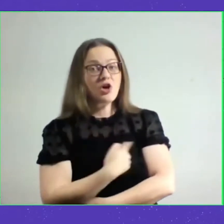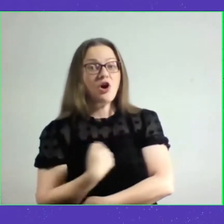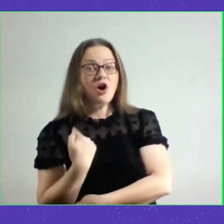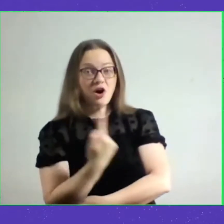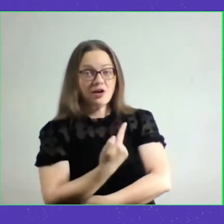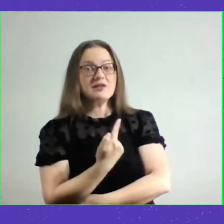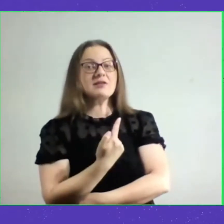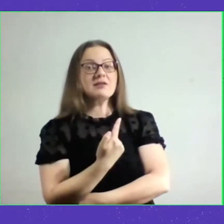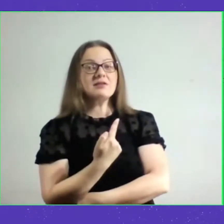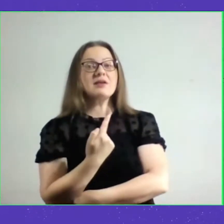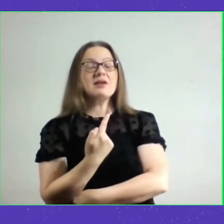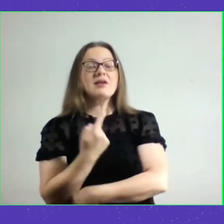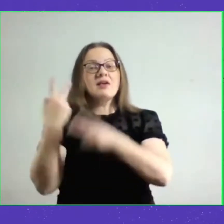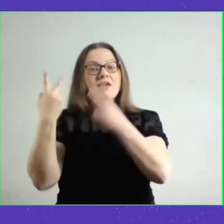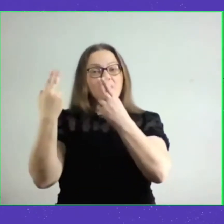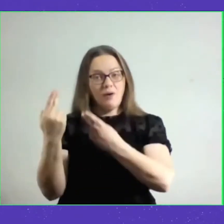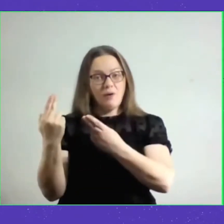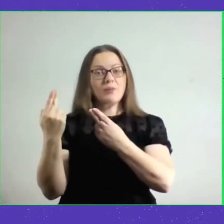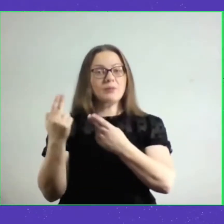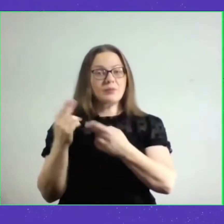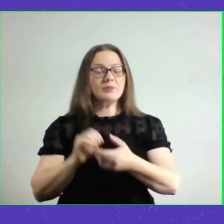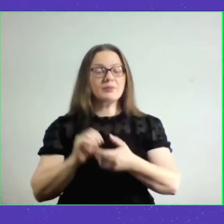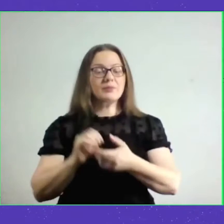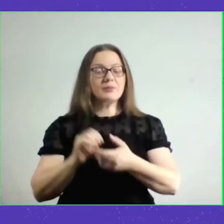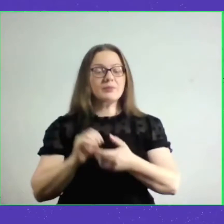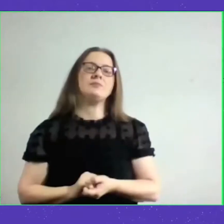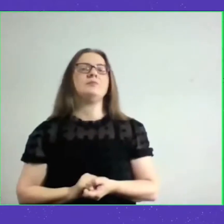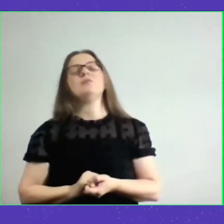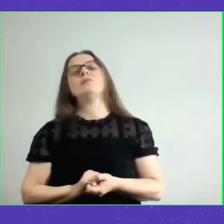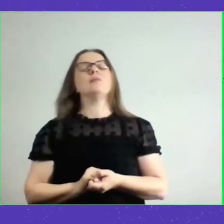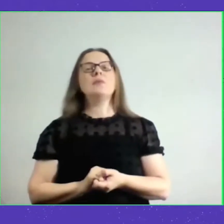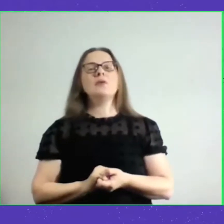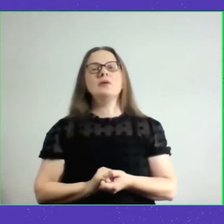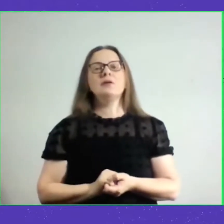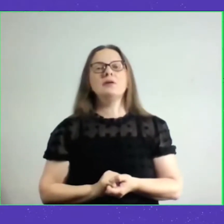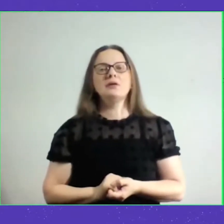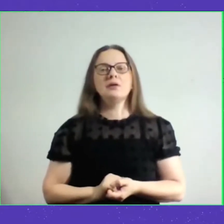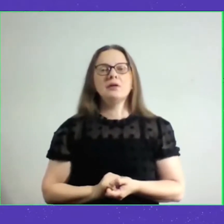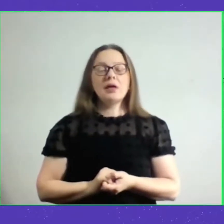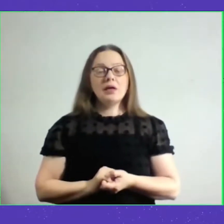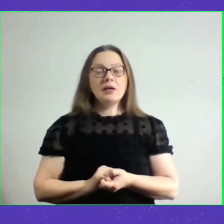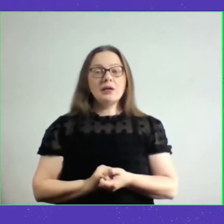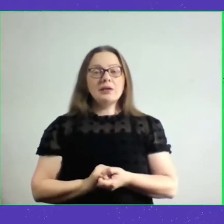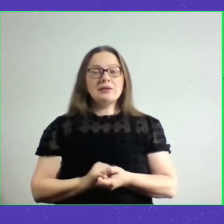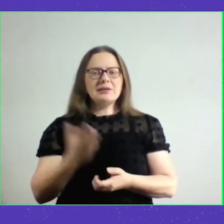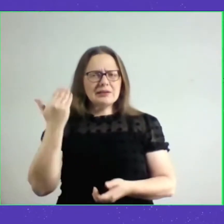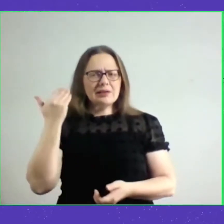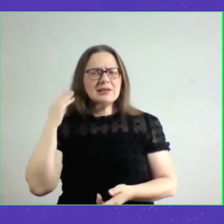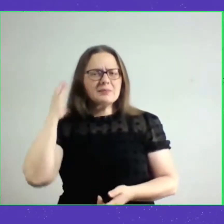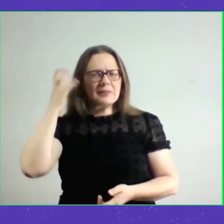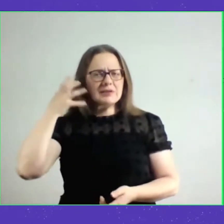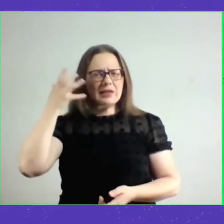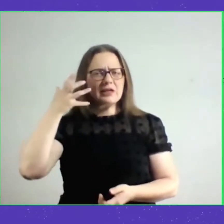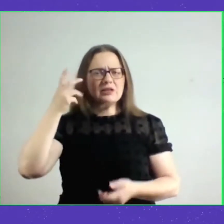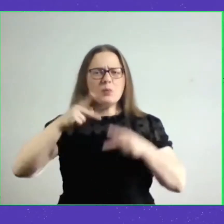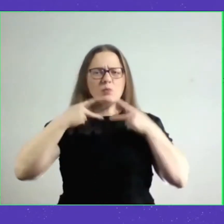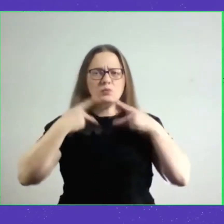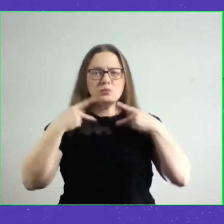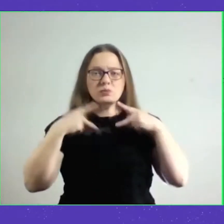Nas palavras que nós temos ouvido ultimamente, a palavra profética que o Senhor tem trazido a nós por meio dos seus